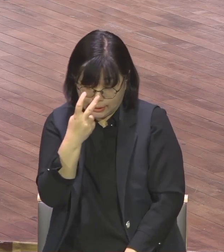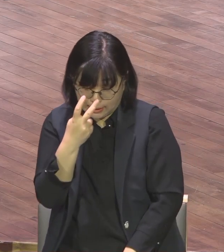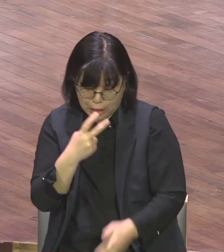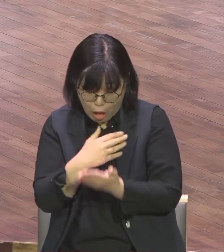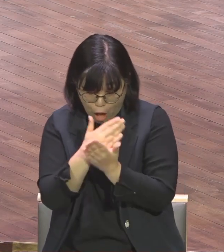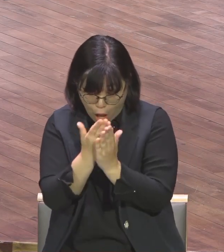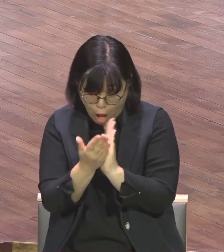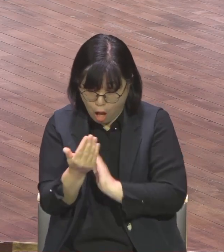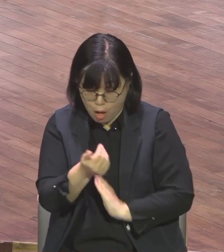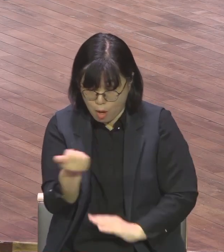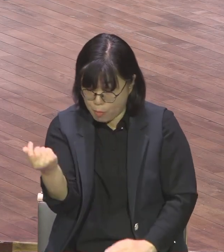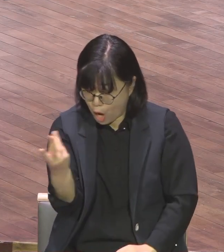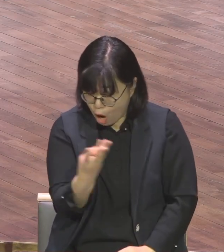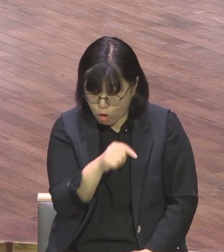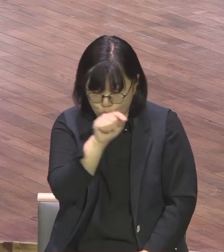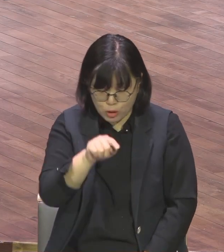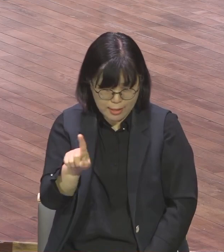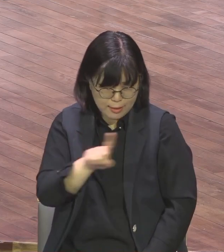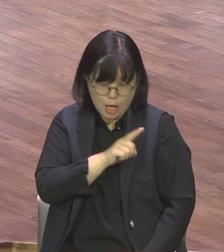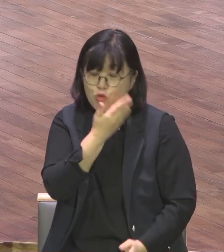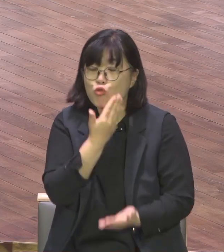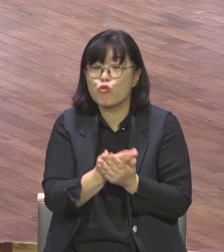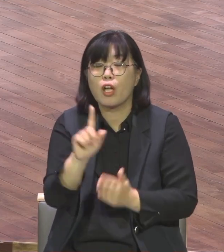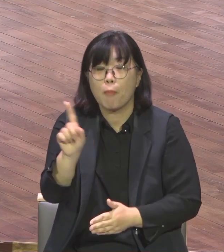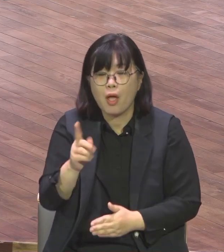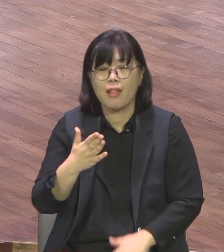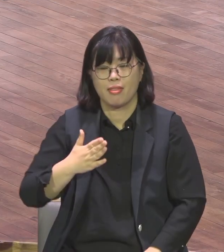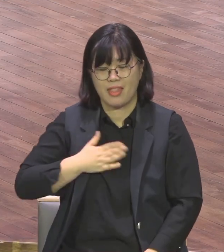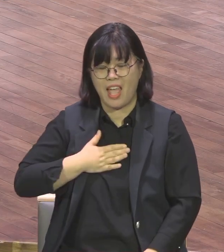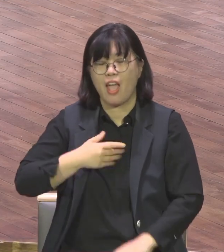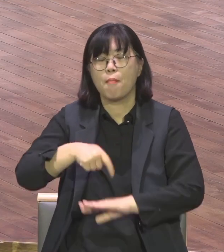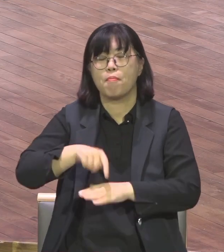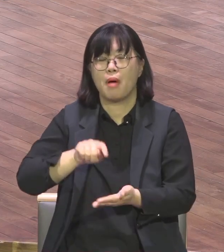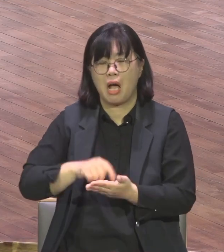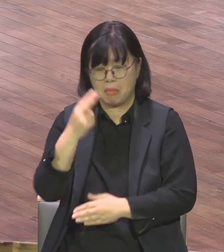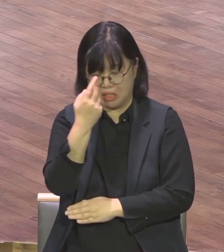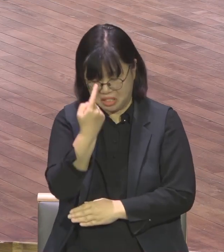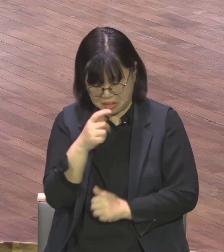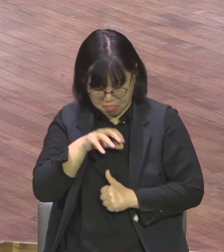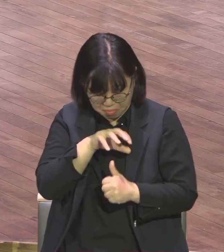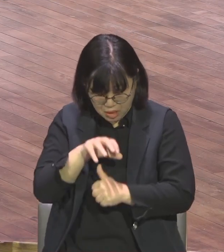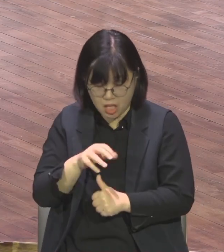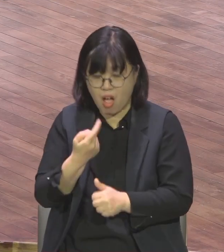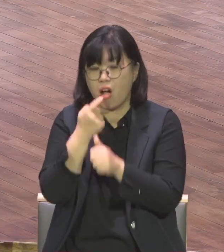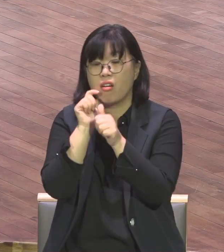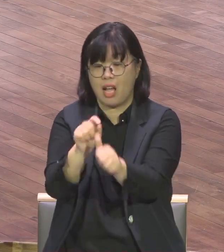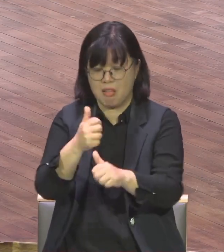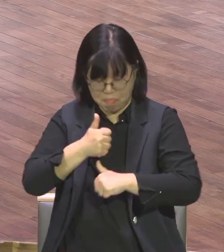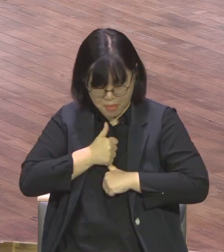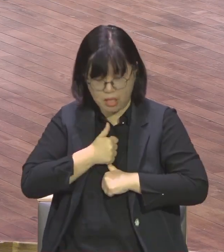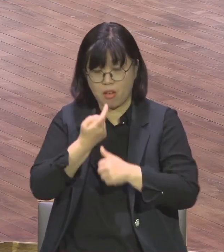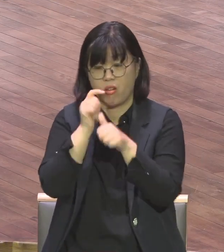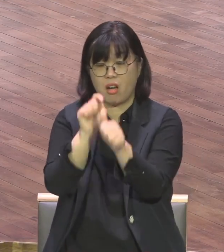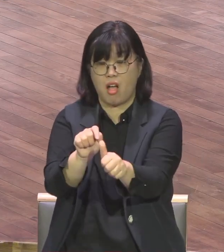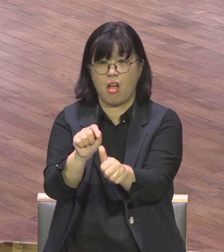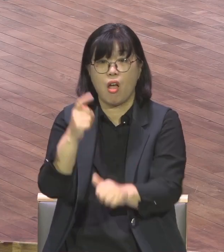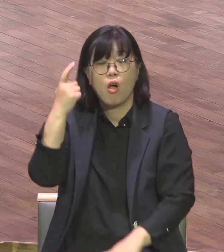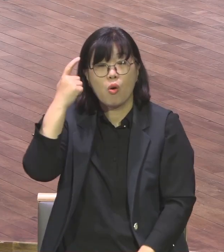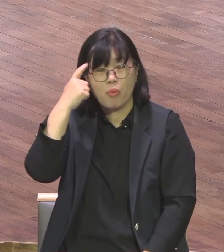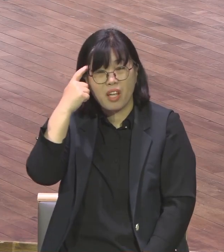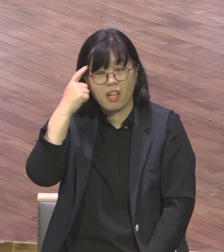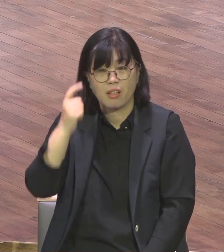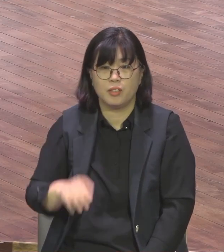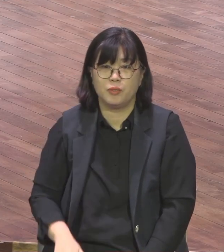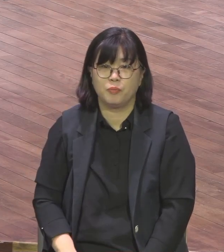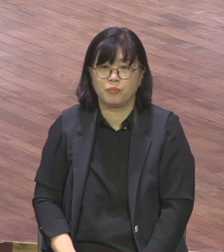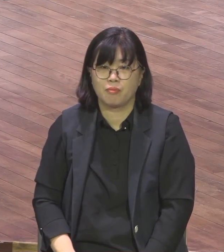남이니라. 마음을 지키라. 여기서 지킨다는 표현은요 무엇을 피하는 소극적인 것이 아니에요. 악한